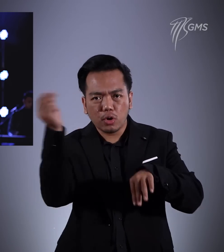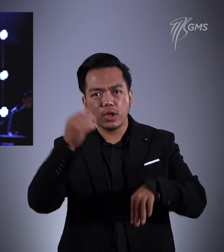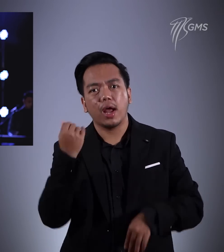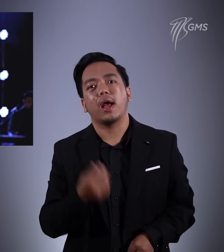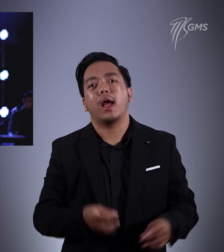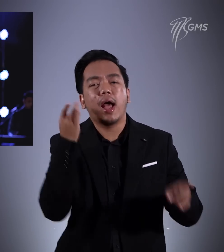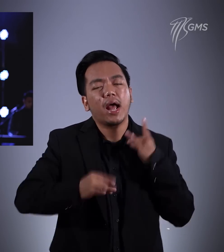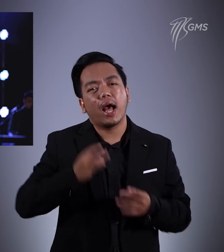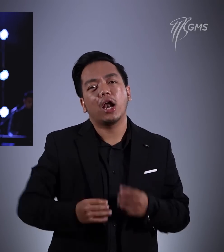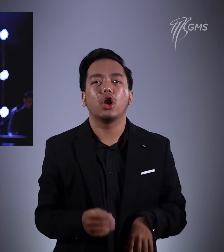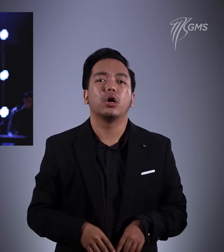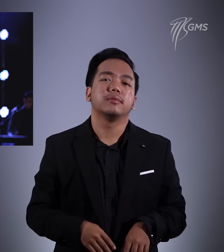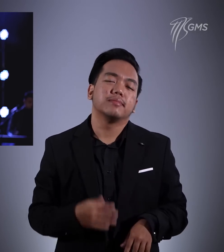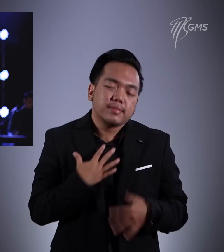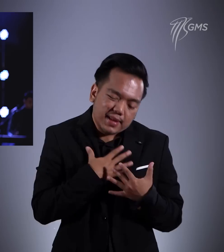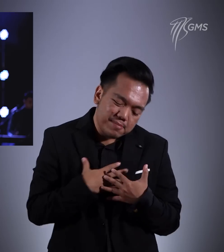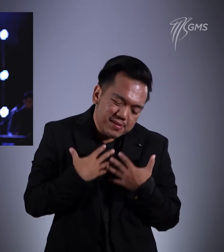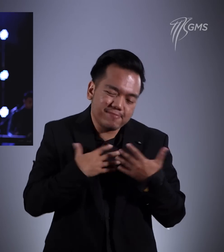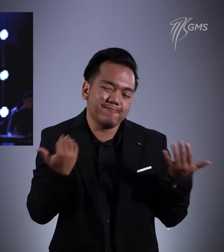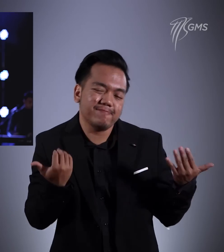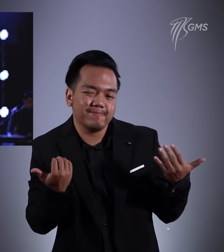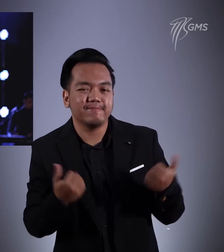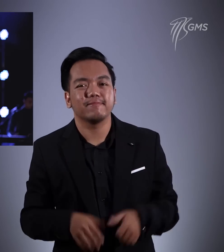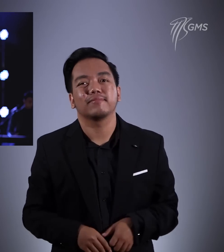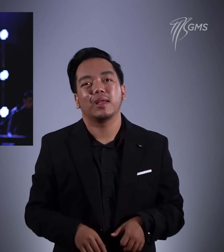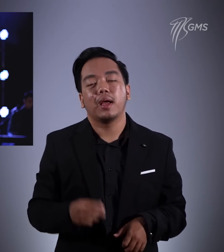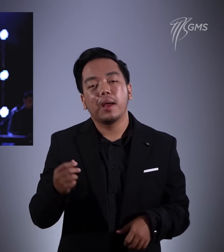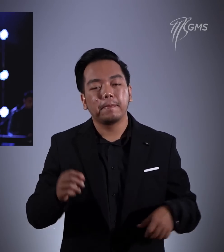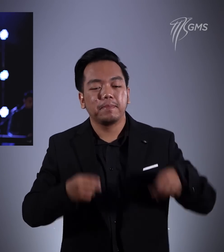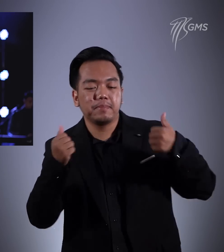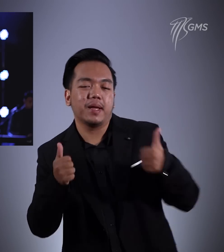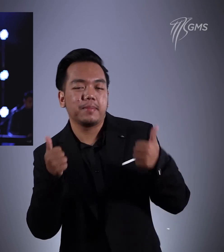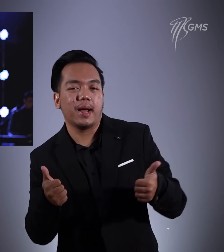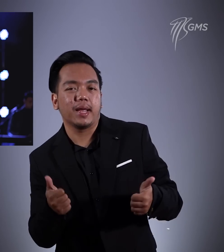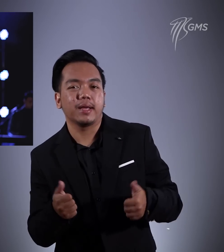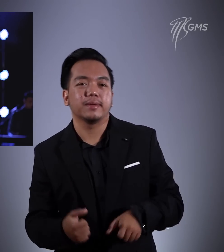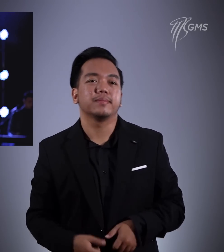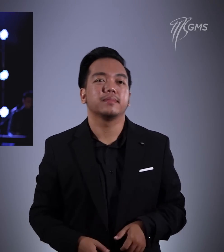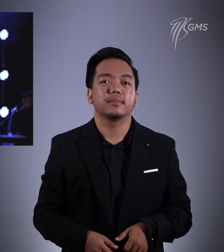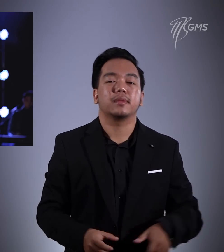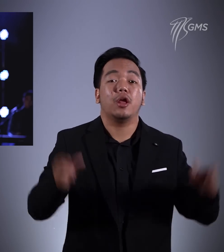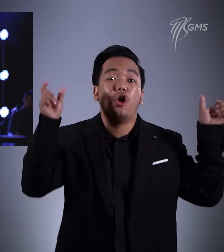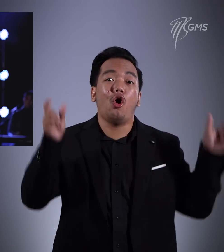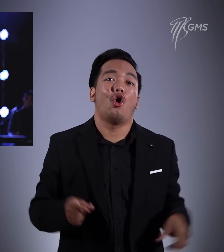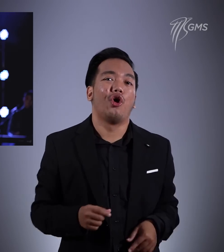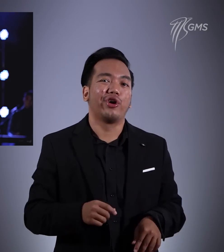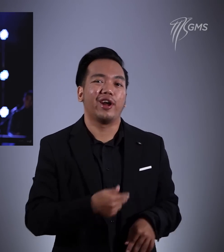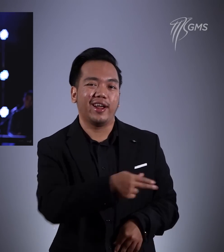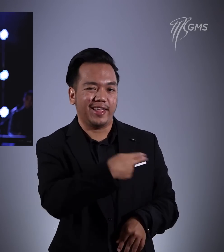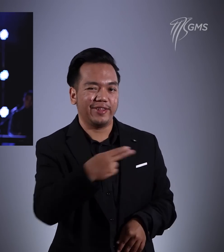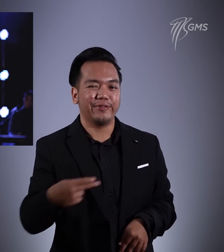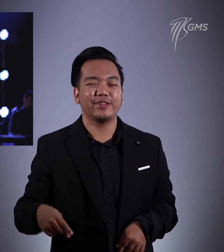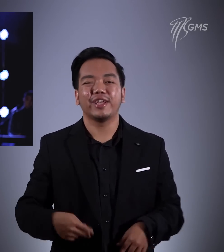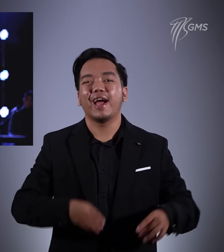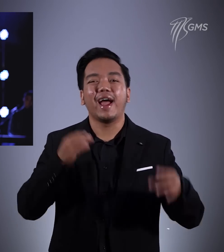Apalagi kalau dia disuap dengan sendok emas. Kondisi baik-baik saja. Orang Indonesia kalau ditanya kan jawabannya selalu